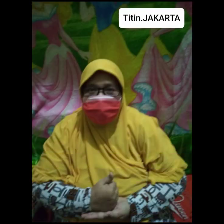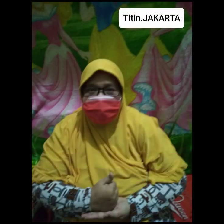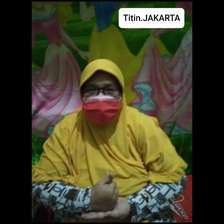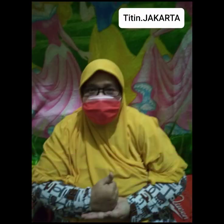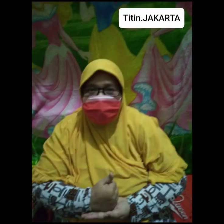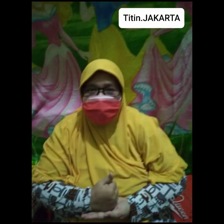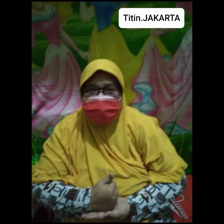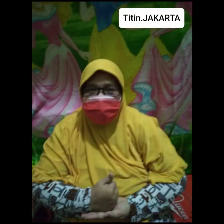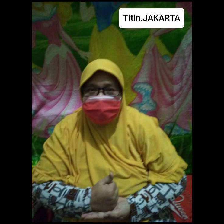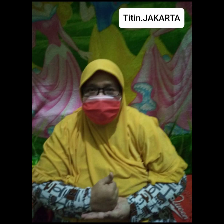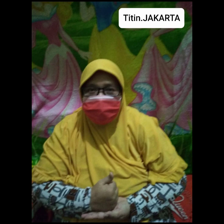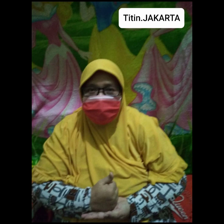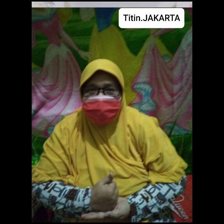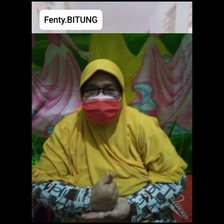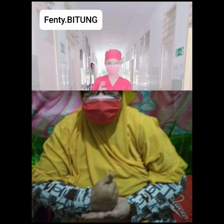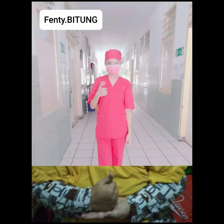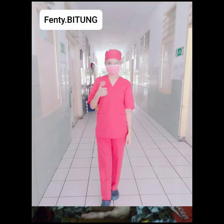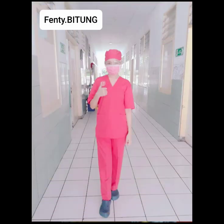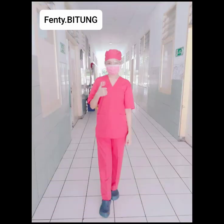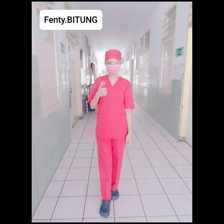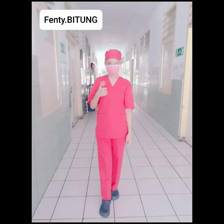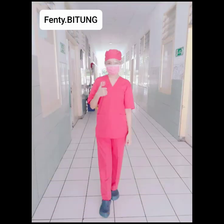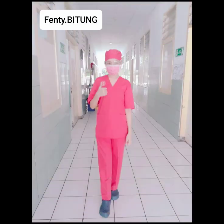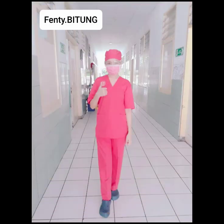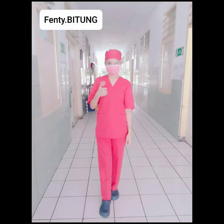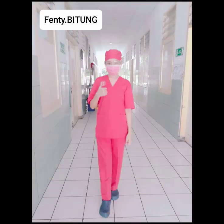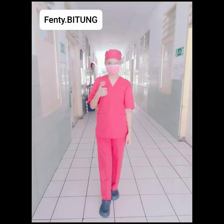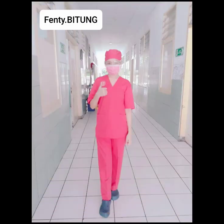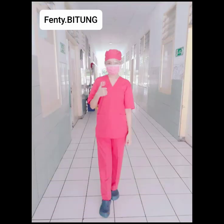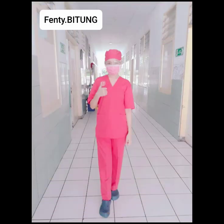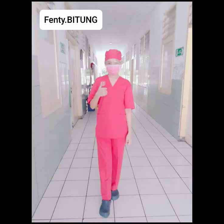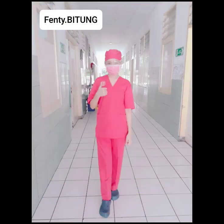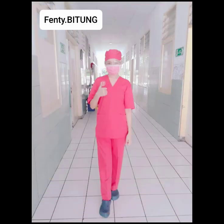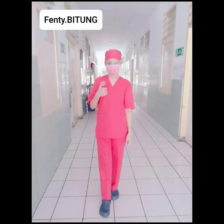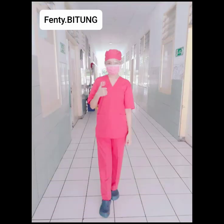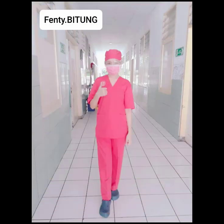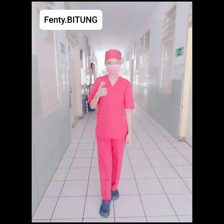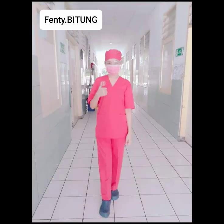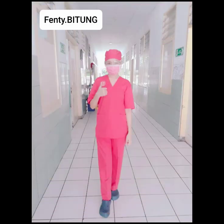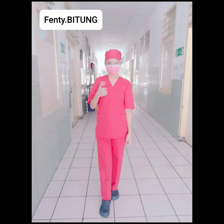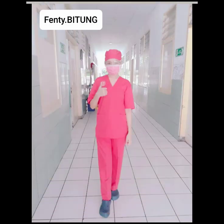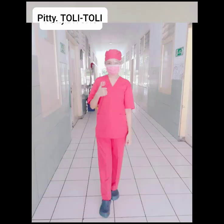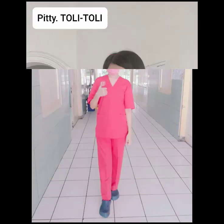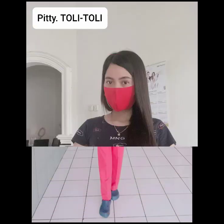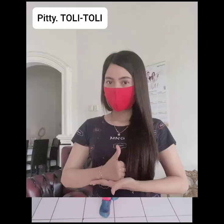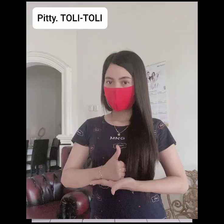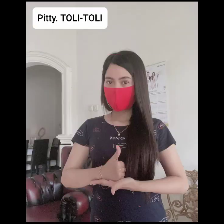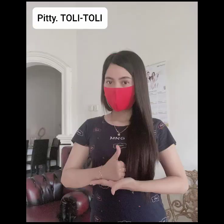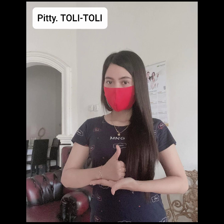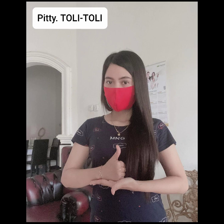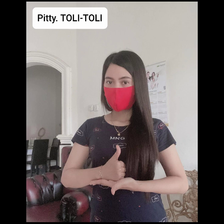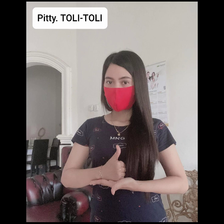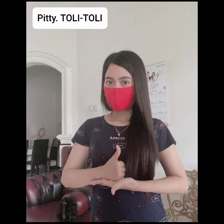lain. Engkau pahlawan dunia, Tuhan yang kan membalas